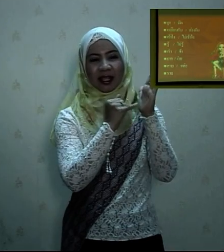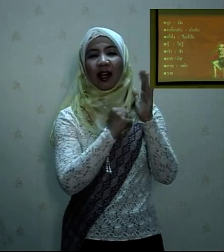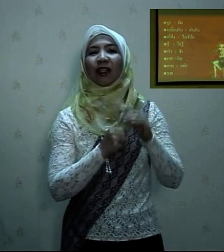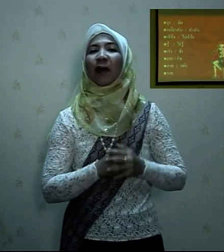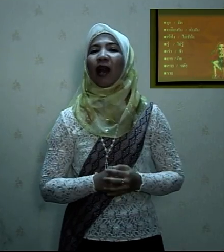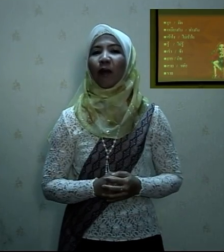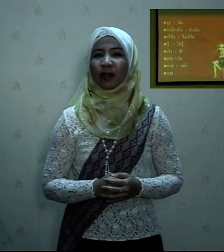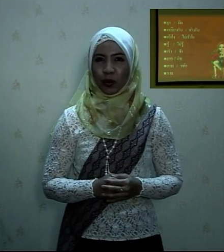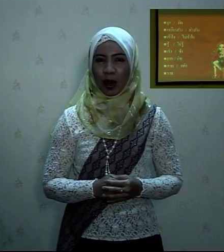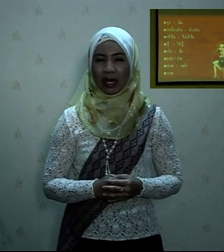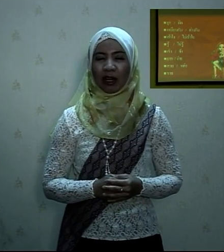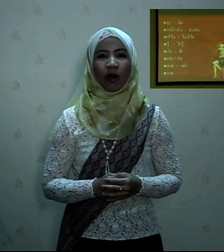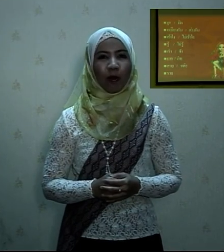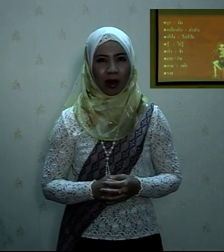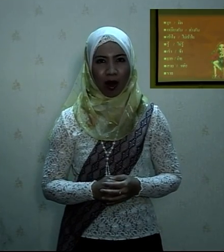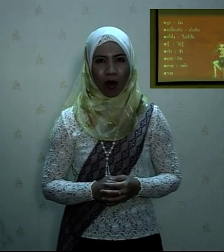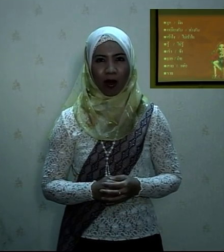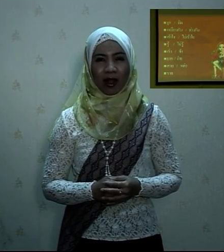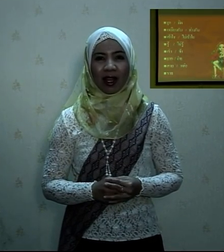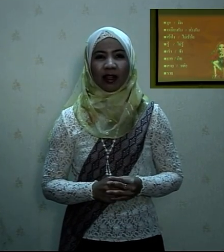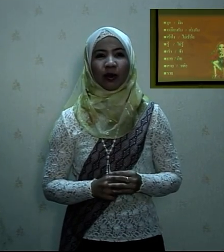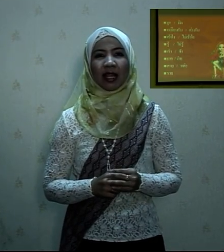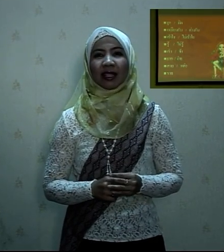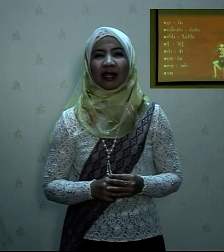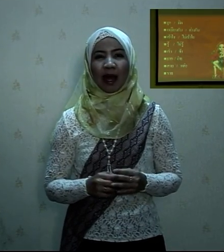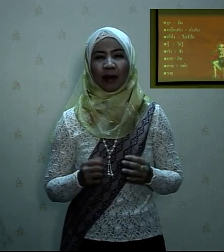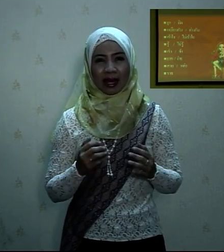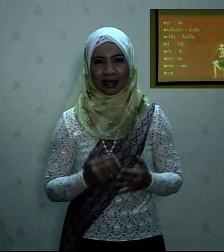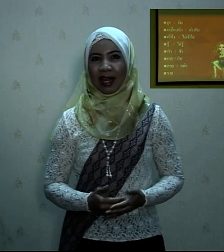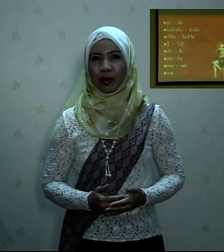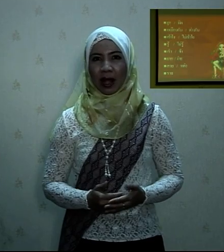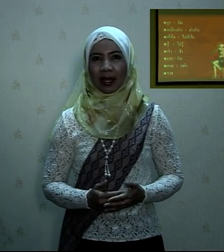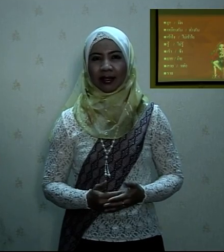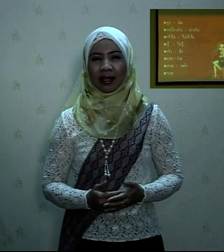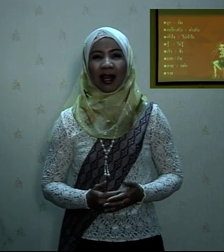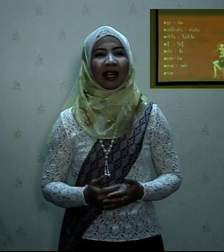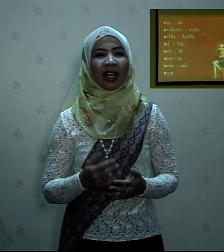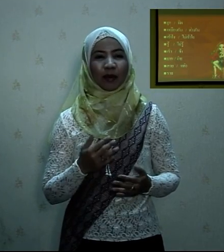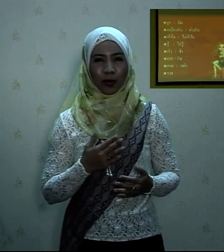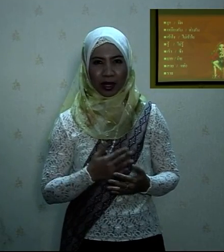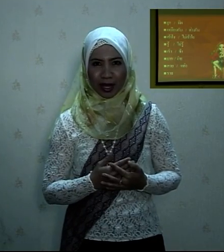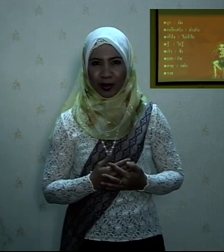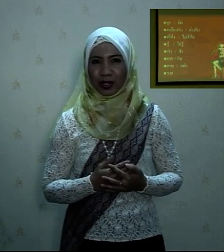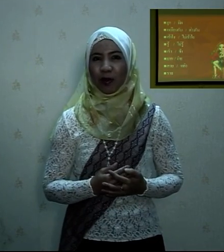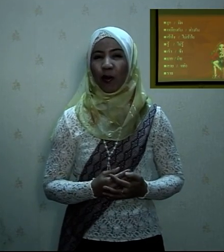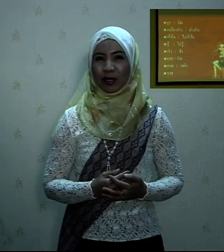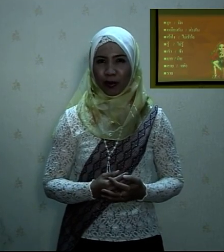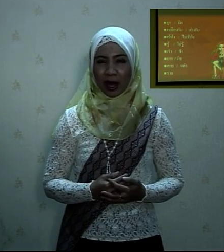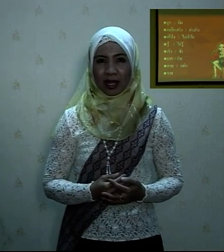ต่อไปคำว่าสวยแล้วก็คำว่าหล่อตัวนี้จะทำในลักษณะเดียวกันถ้าทำที่ผู้หญิงก็จะบอกว่าสวยถ้า